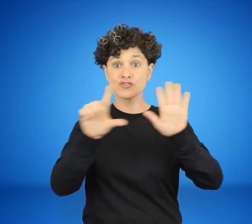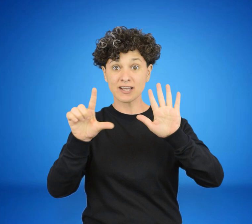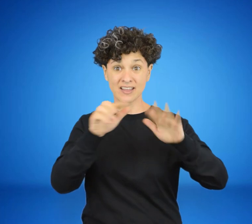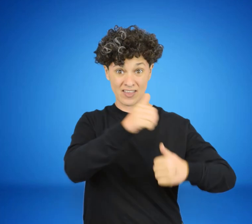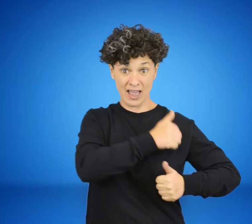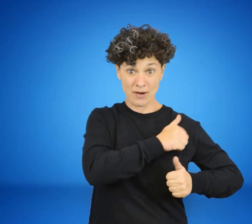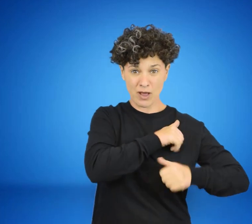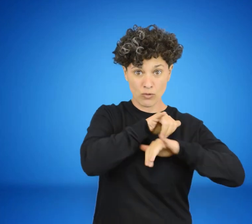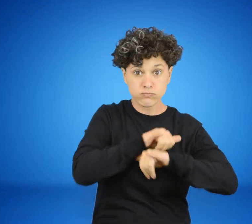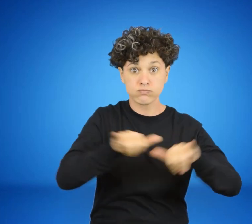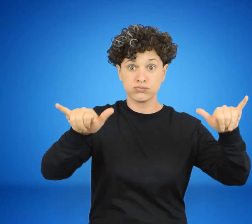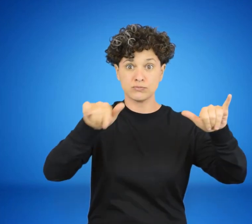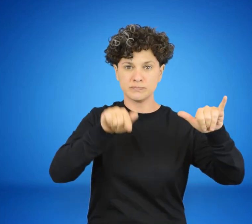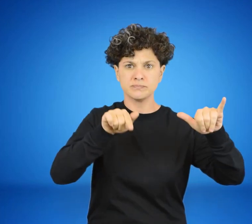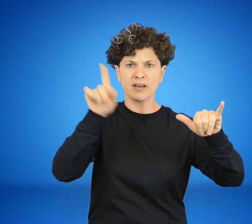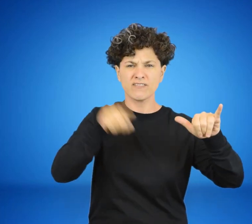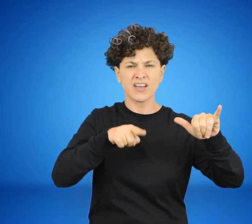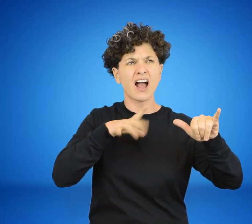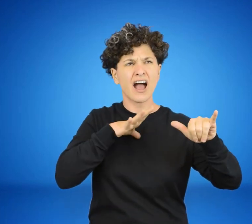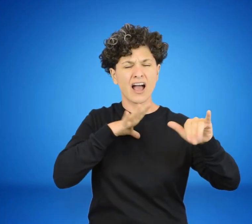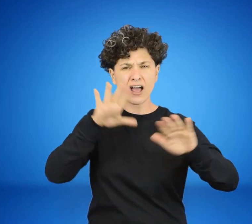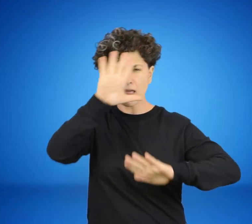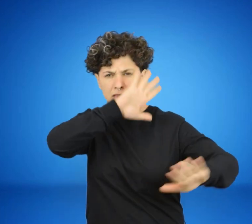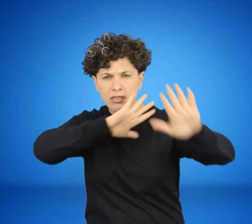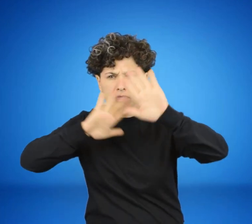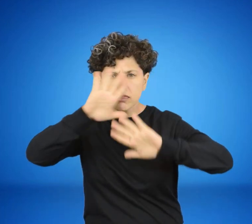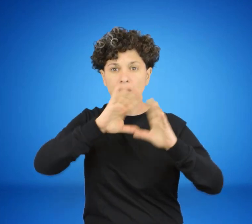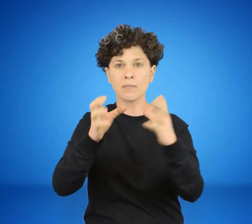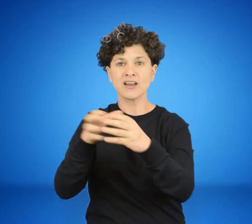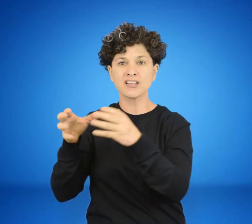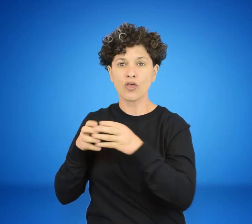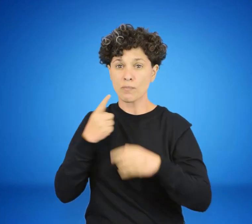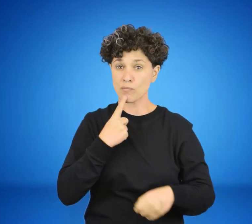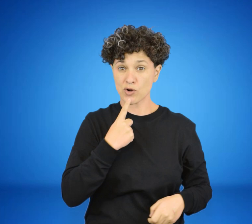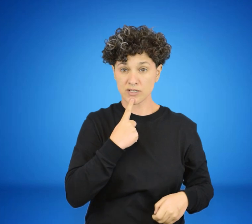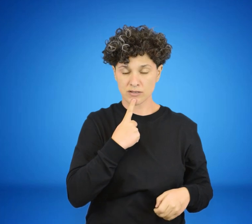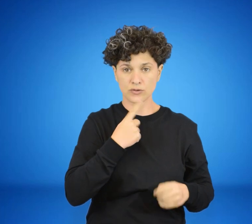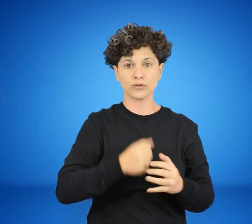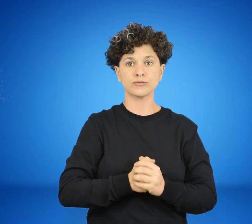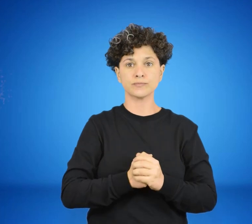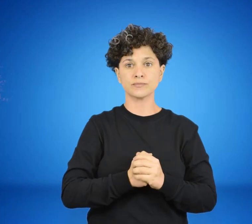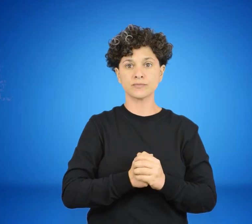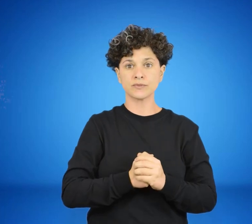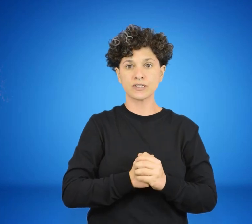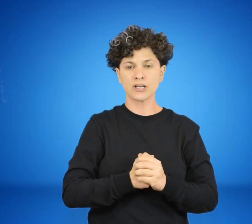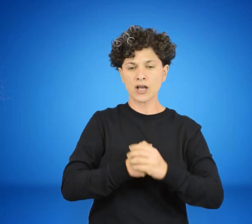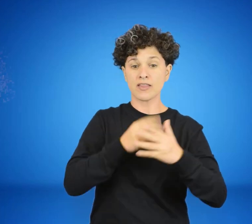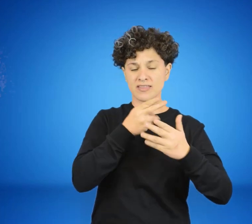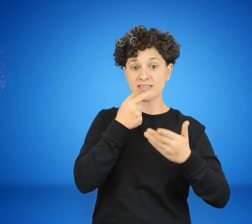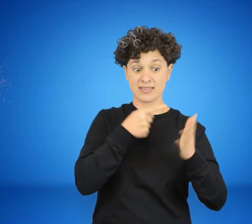cuatro y número siete de las fuerzas armadas causaron confusión en filas de la oposición la